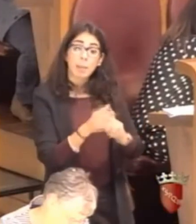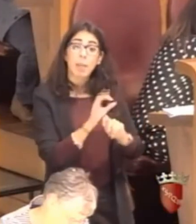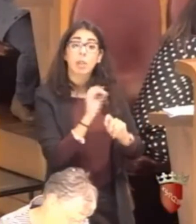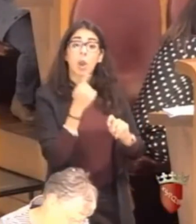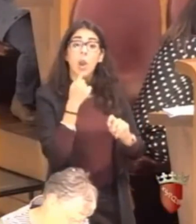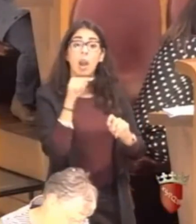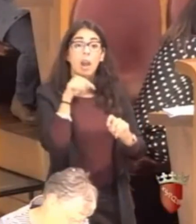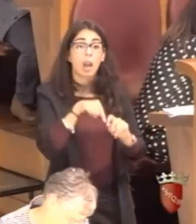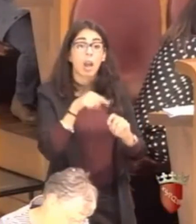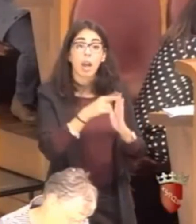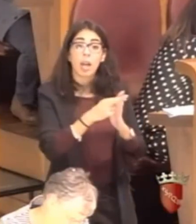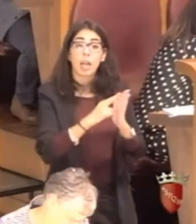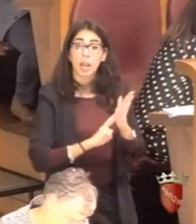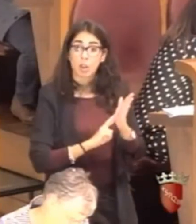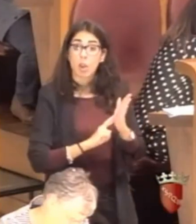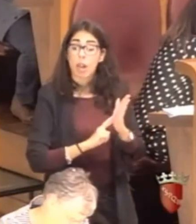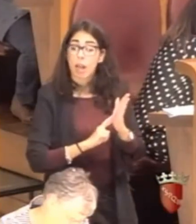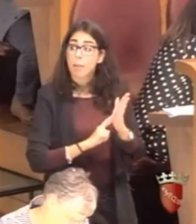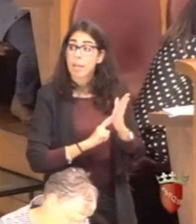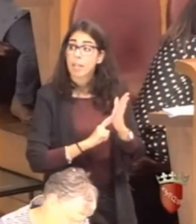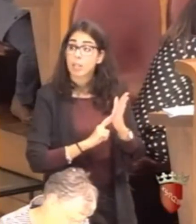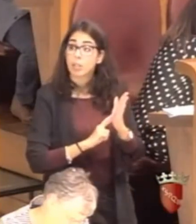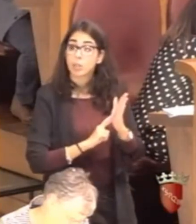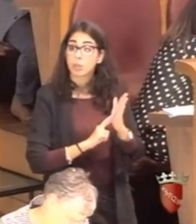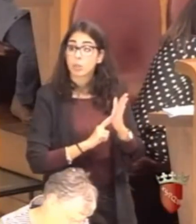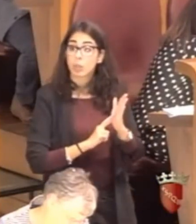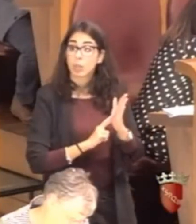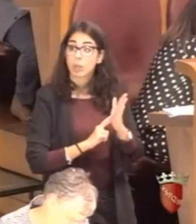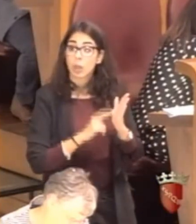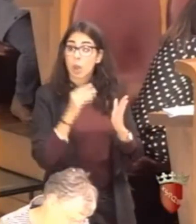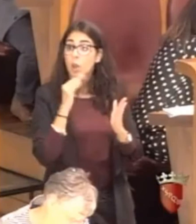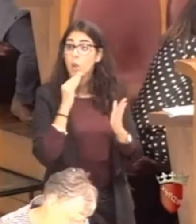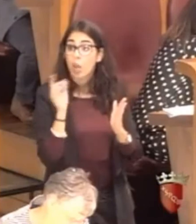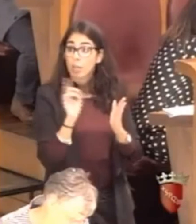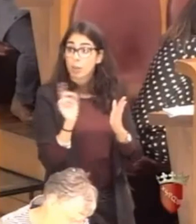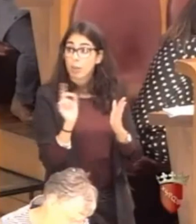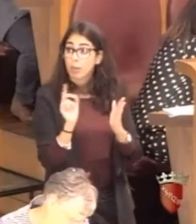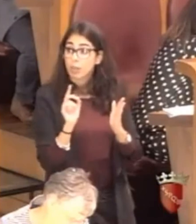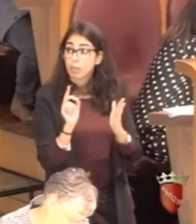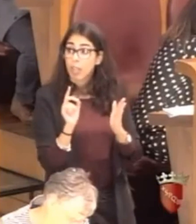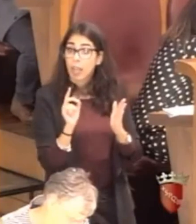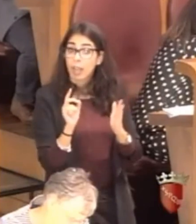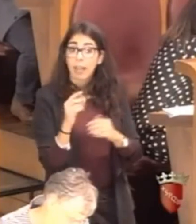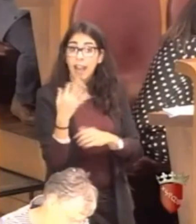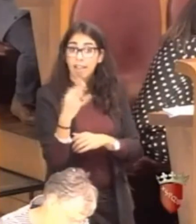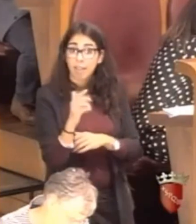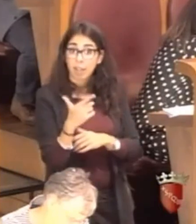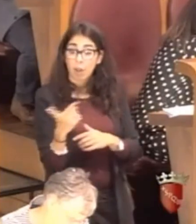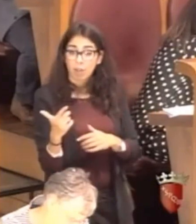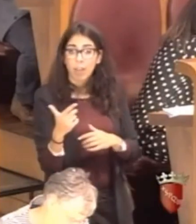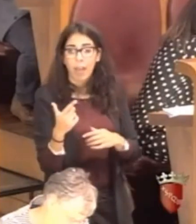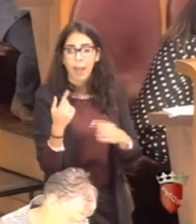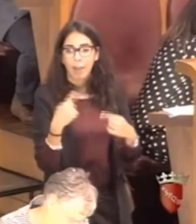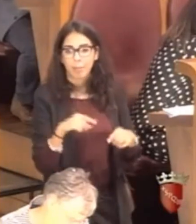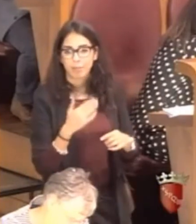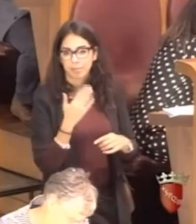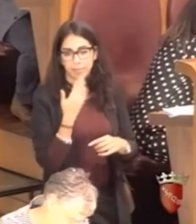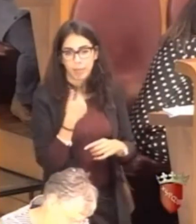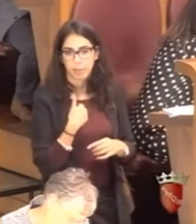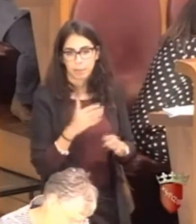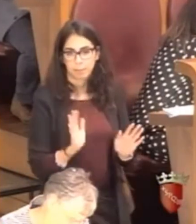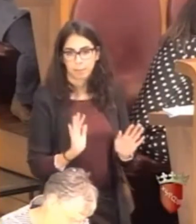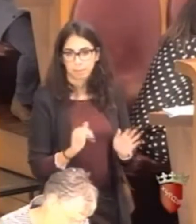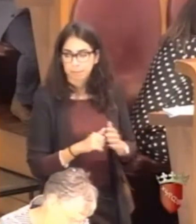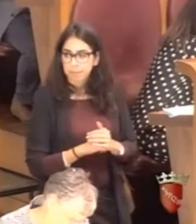questo regolamento non lo trovano sufficientemente efficace. Ecco, poi